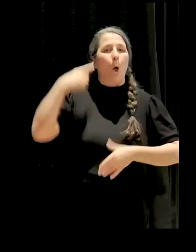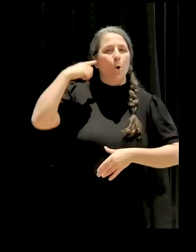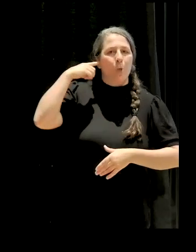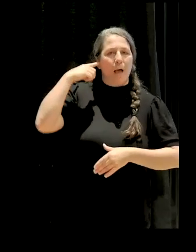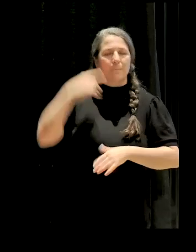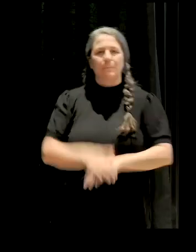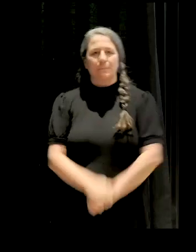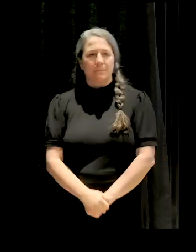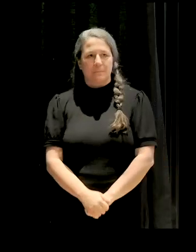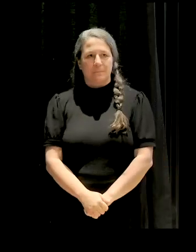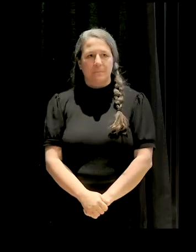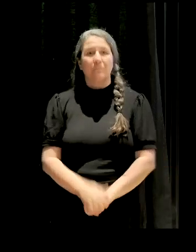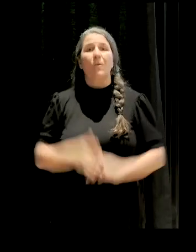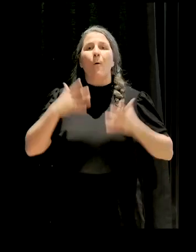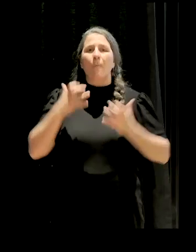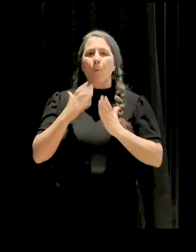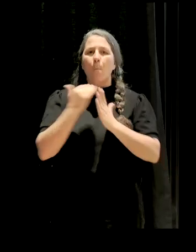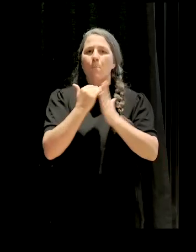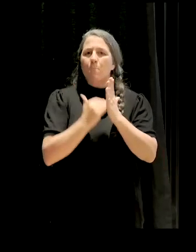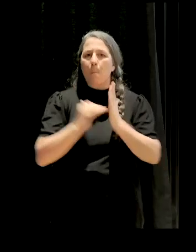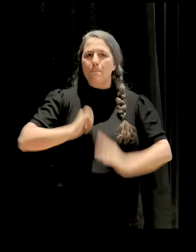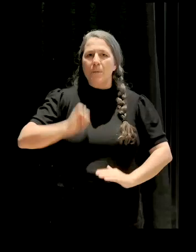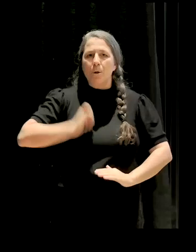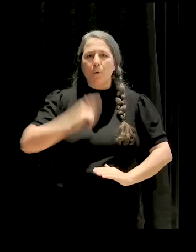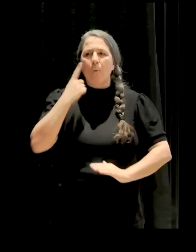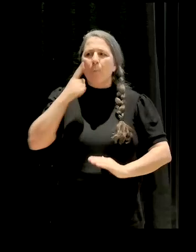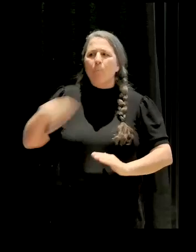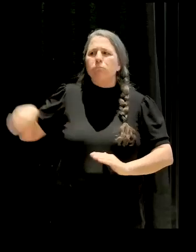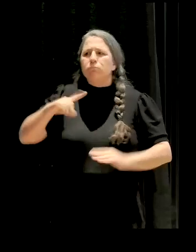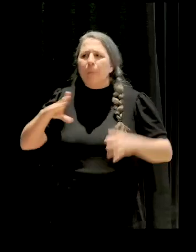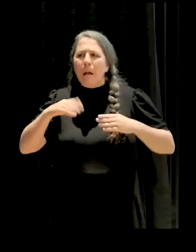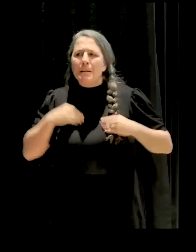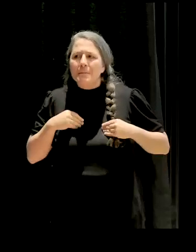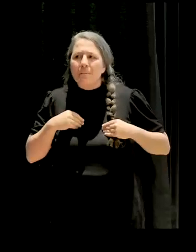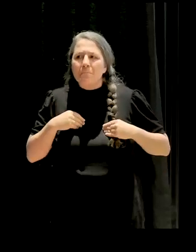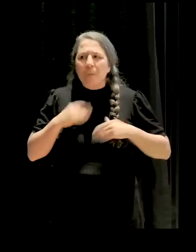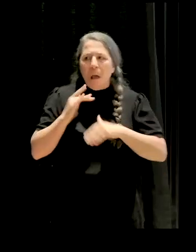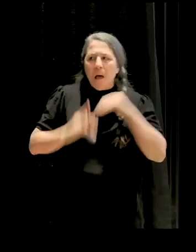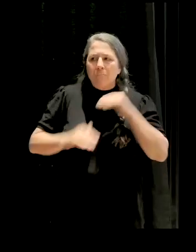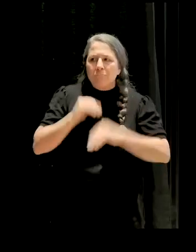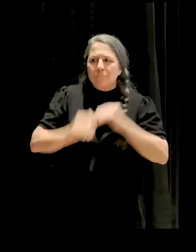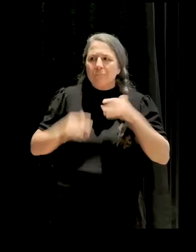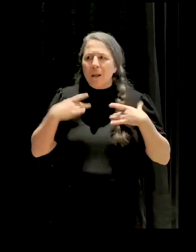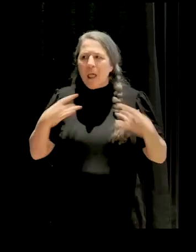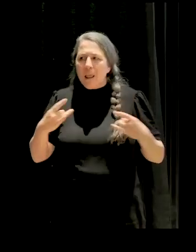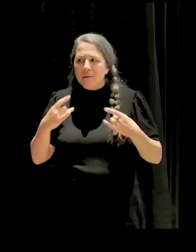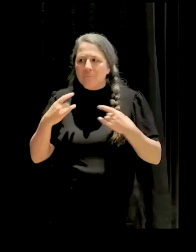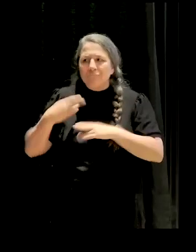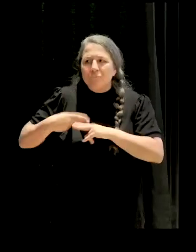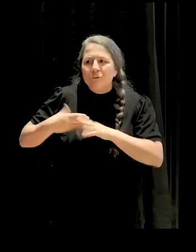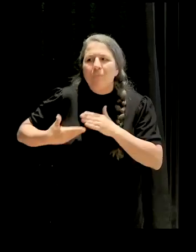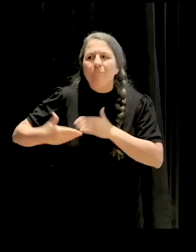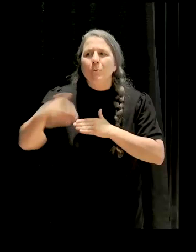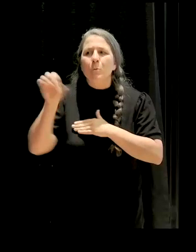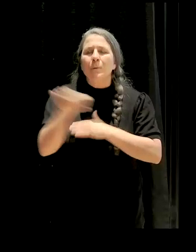développer un protocole pilote pour évaluer l'acceptabilité et l'utilisabilité de cette nouvelle technologie. Donc là, je